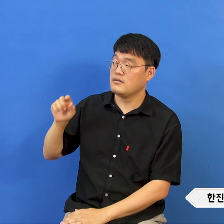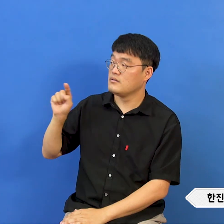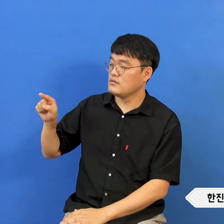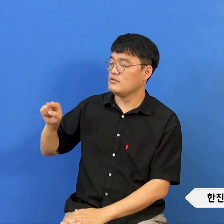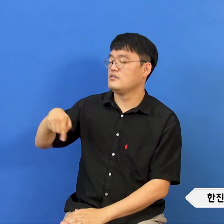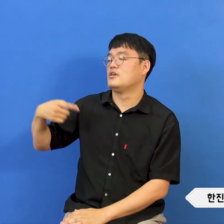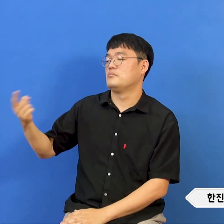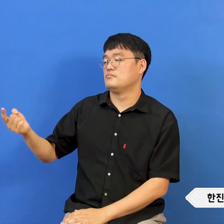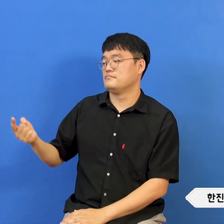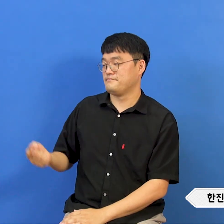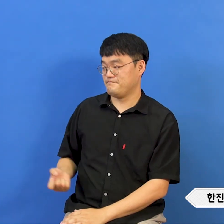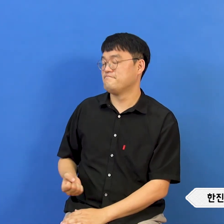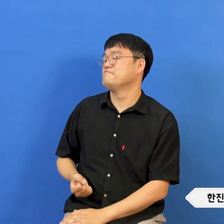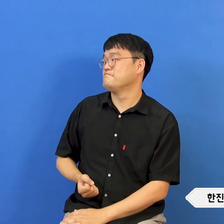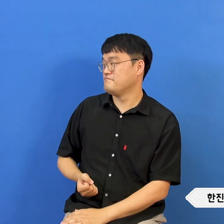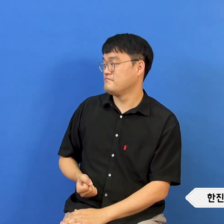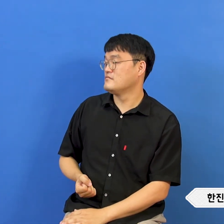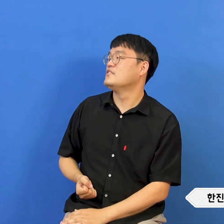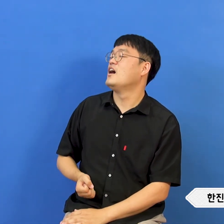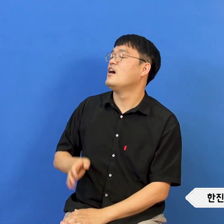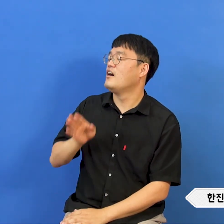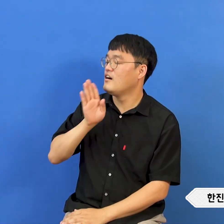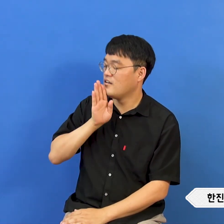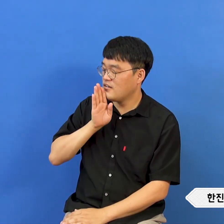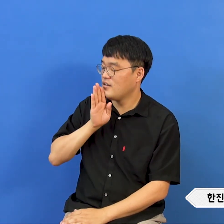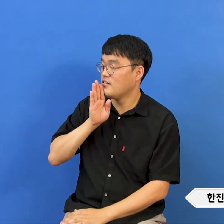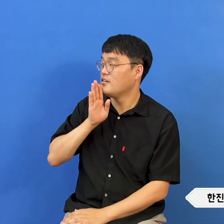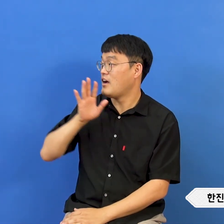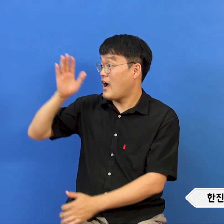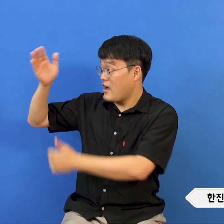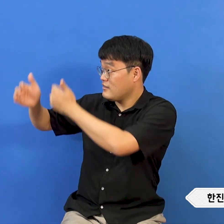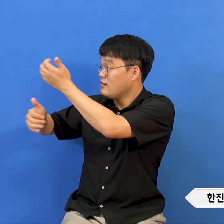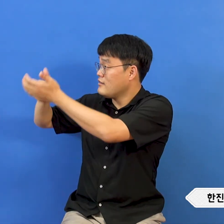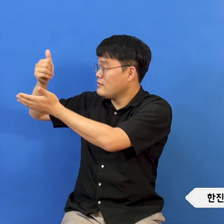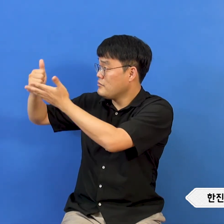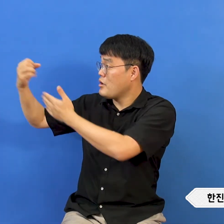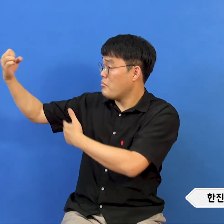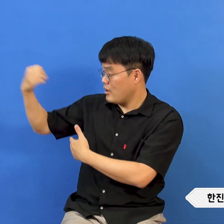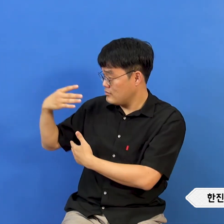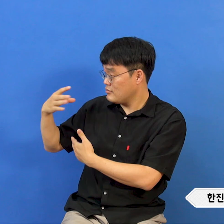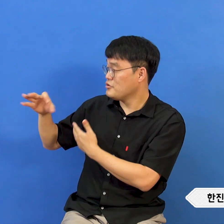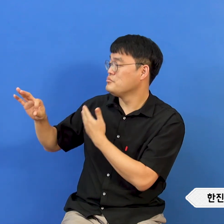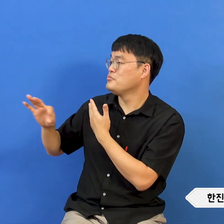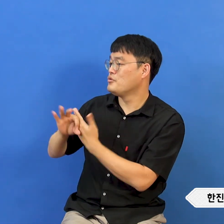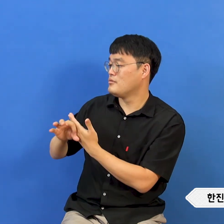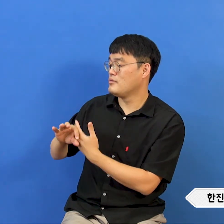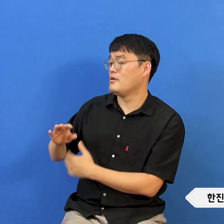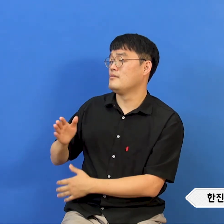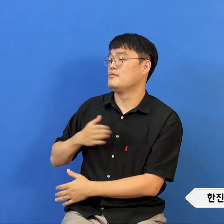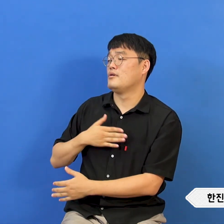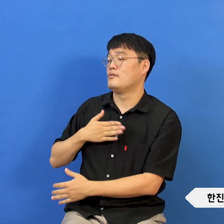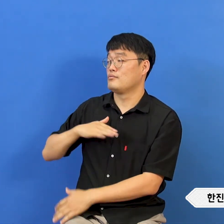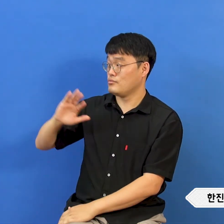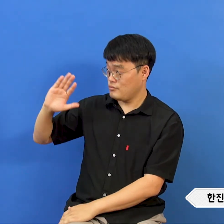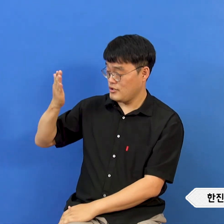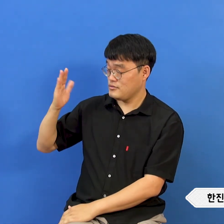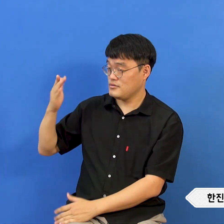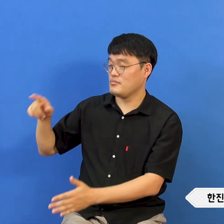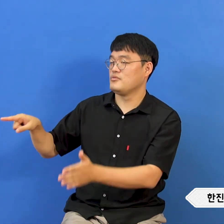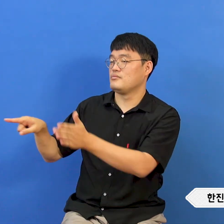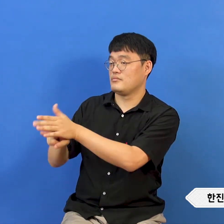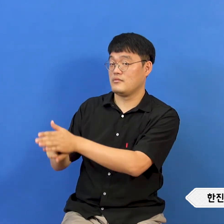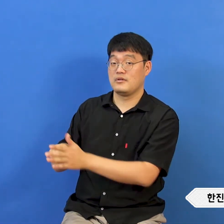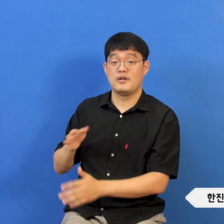다음 순간에 그렇군요, 하나님이 그렇게 된다고 하면 그렇게 되겠지요.